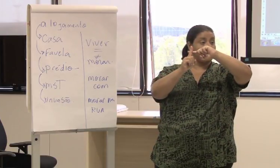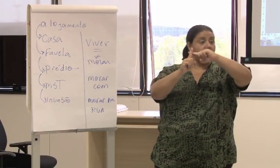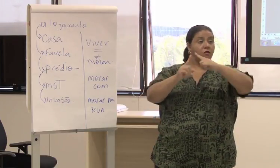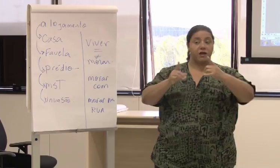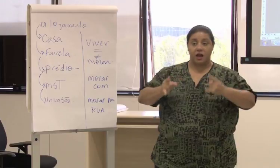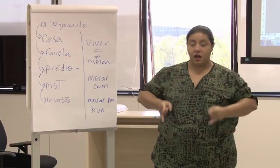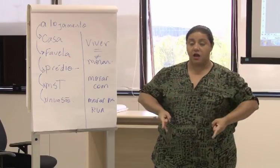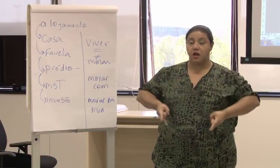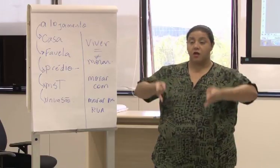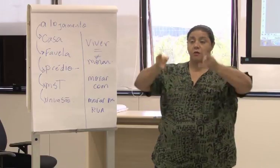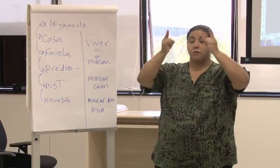Como é que é?